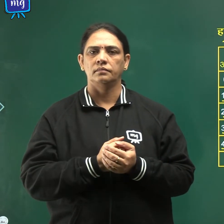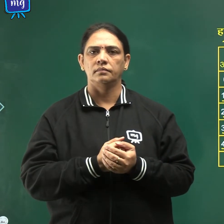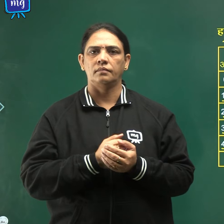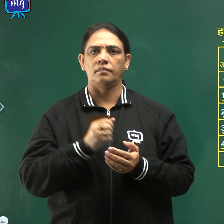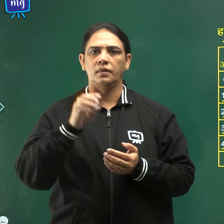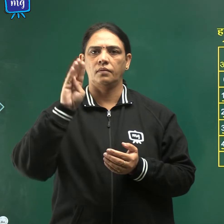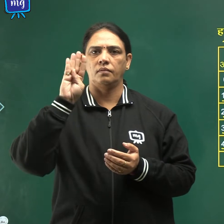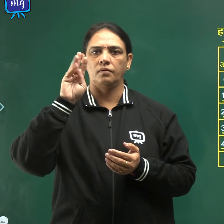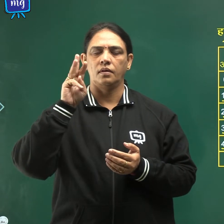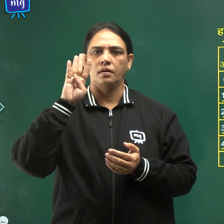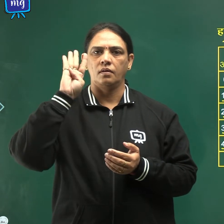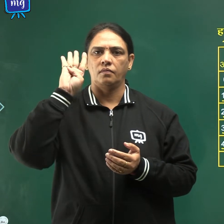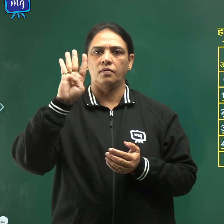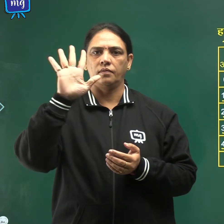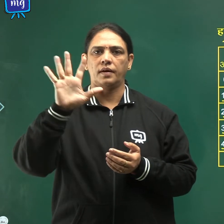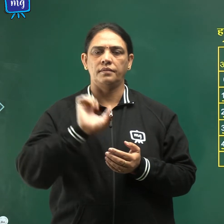45।